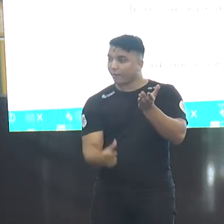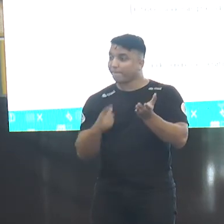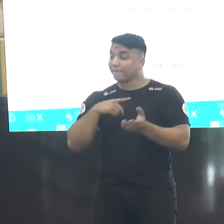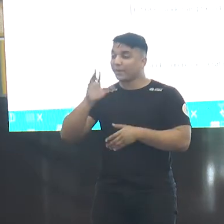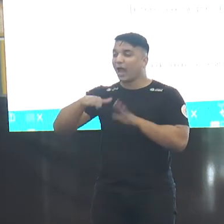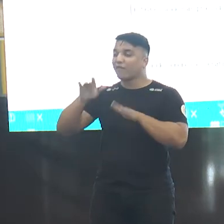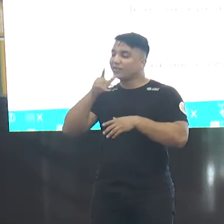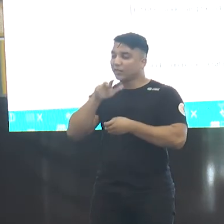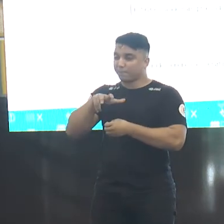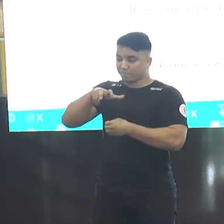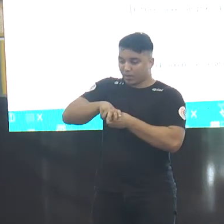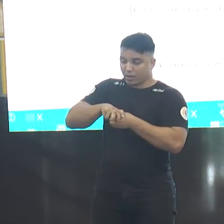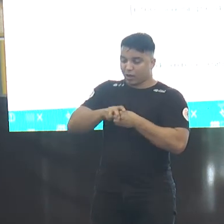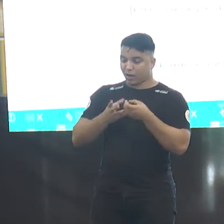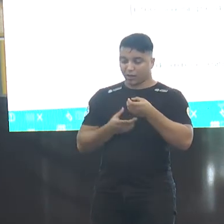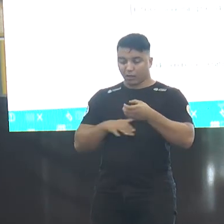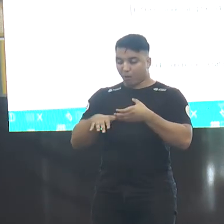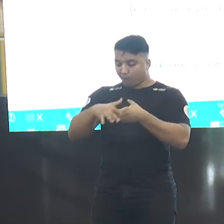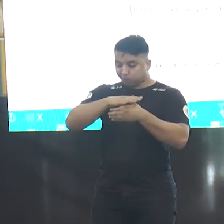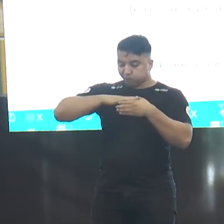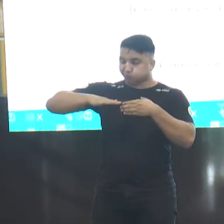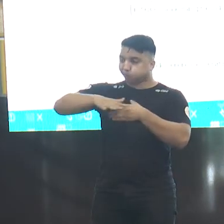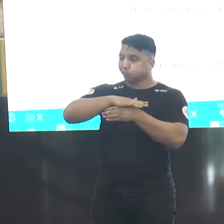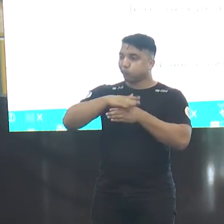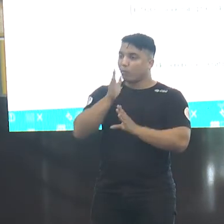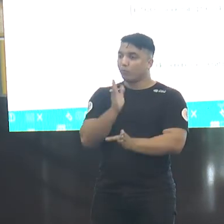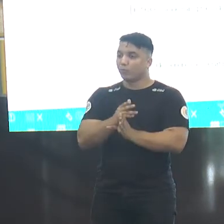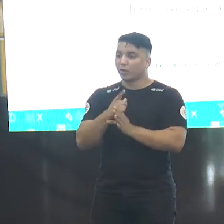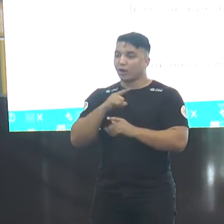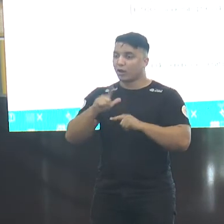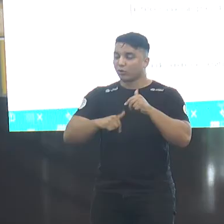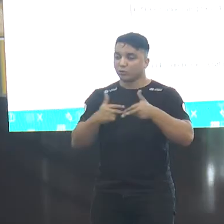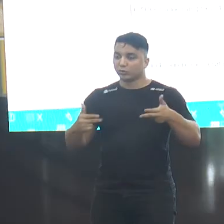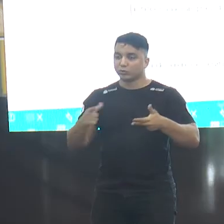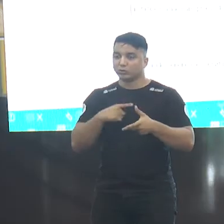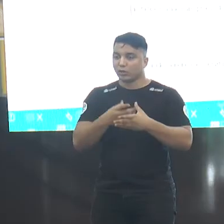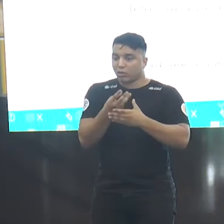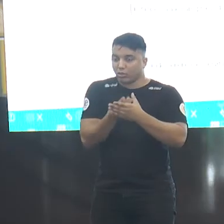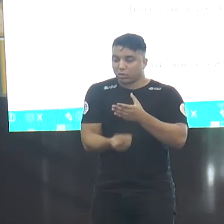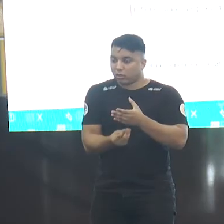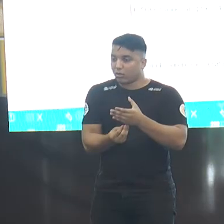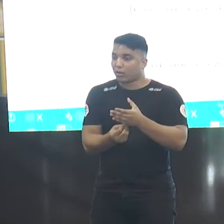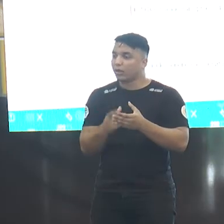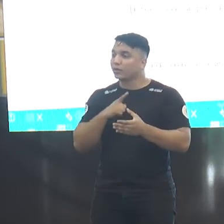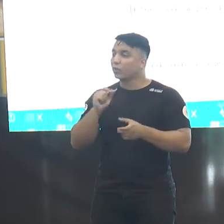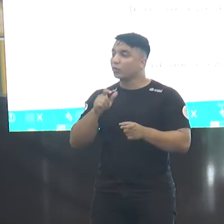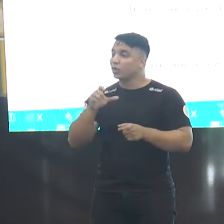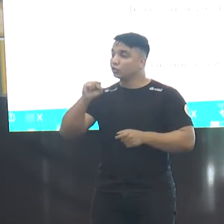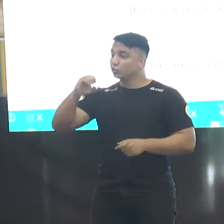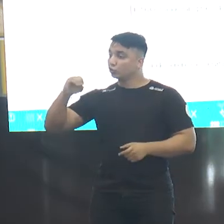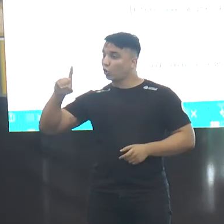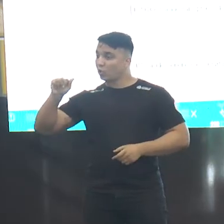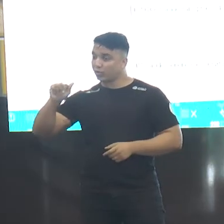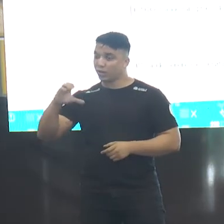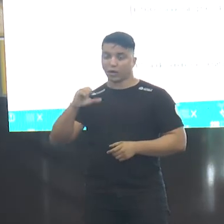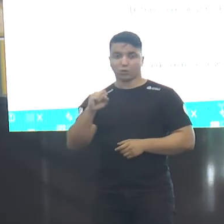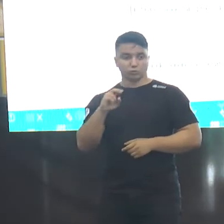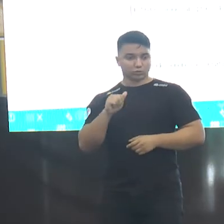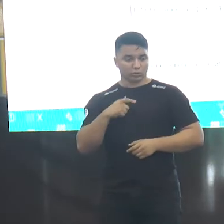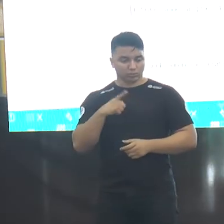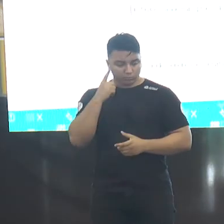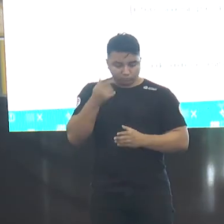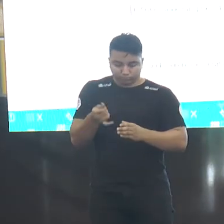aquela entupida violenta, devido às vezes a alguns objetos que tem lá. Aí você quer desentupir a